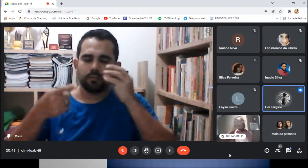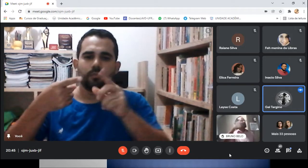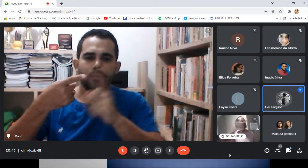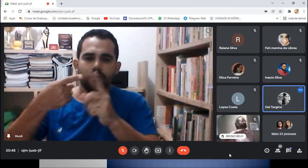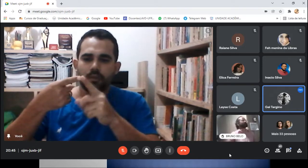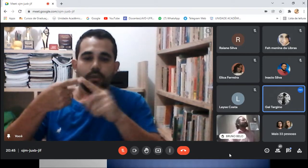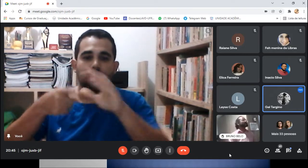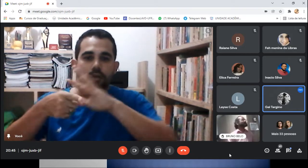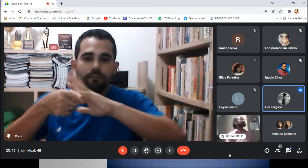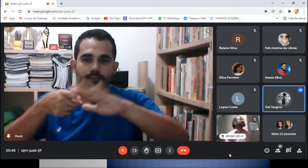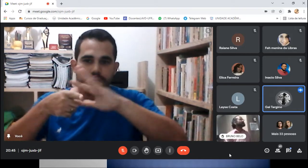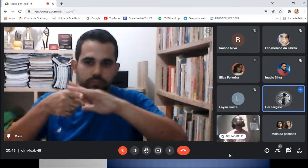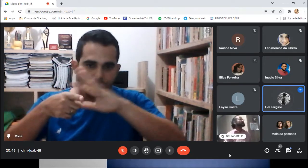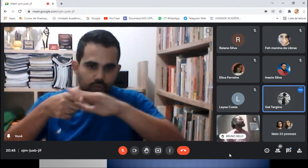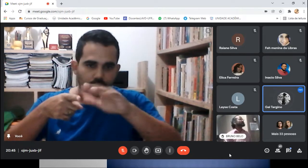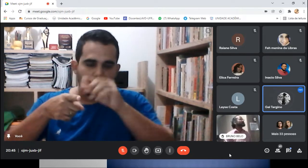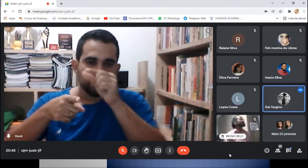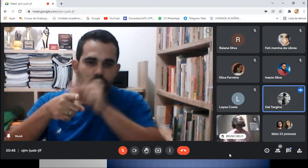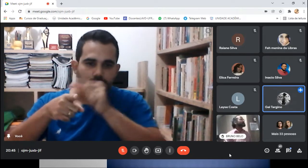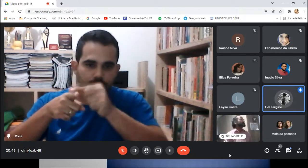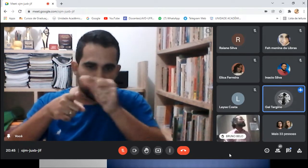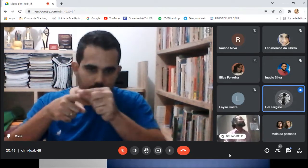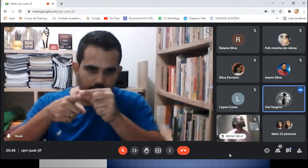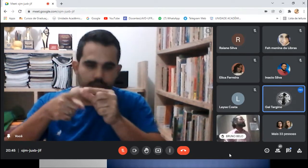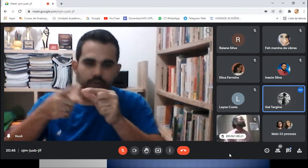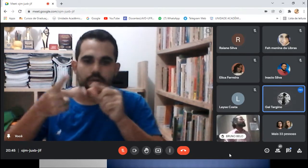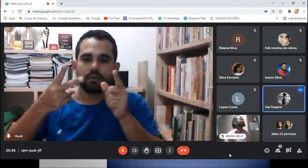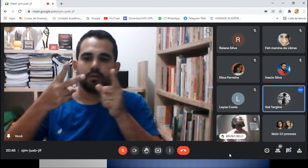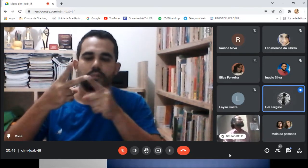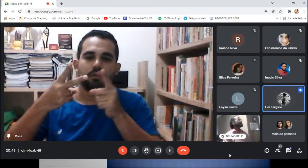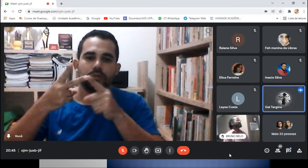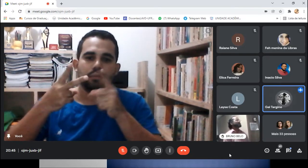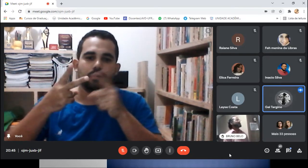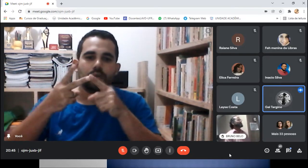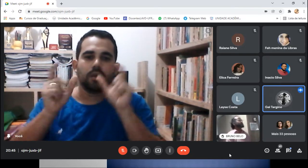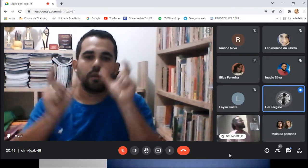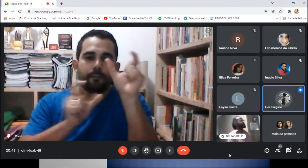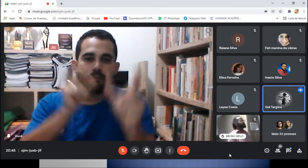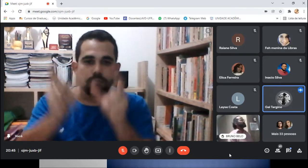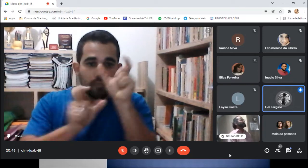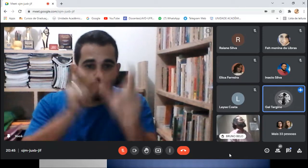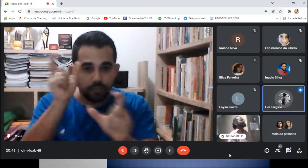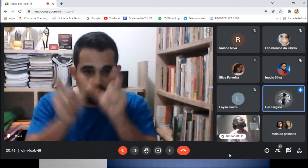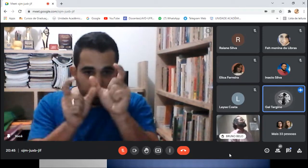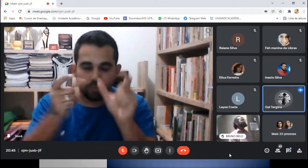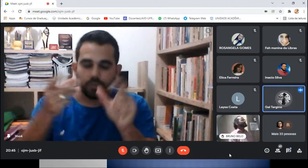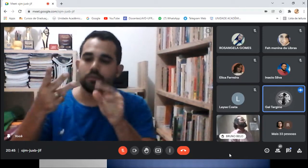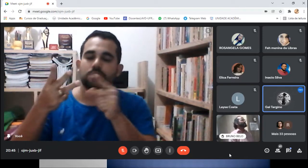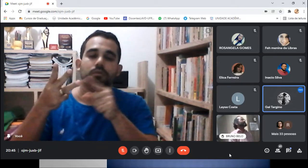Pronto. Então, primeiro, fonética e fonologia. Segundo, a questão